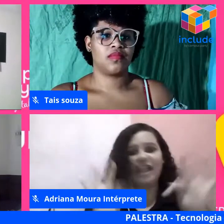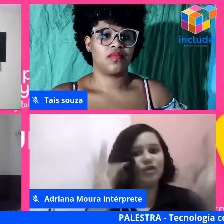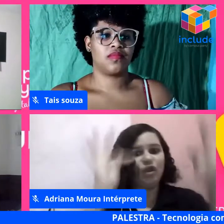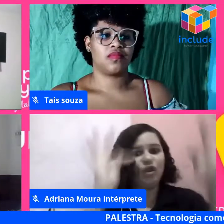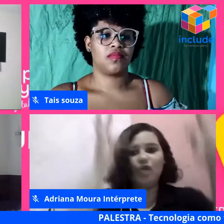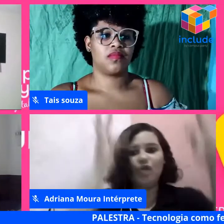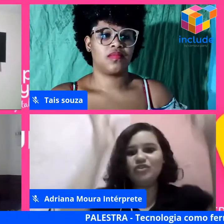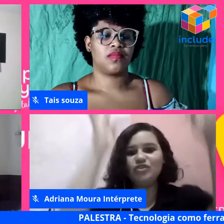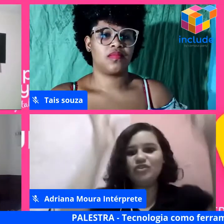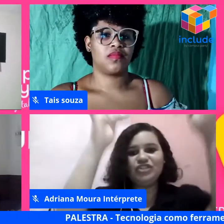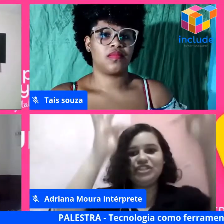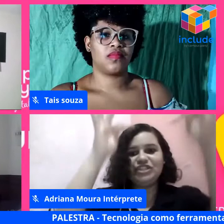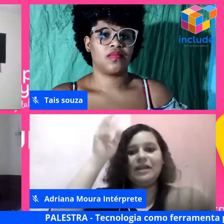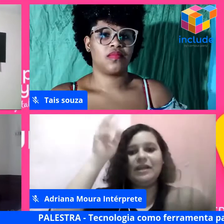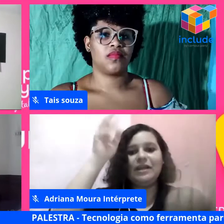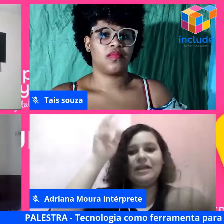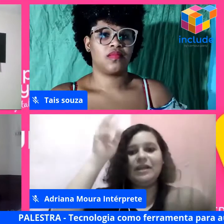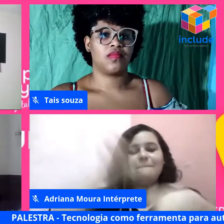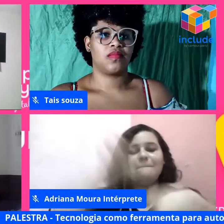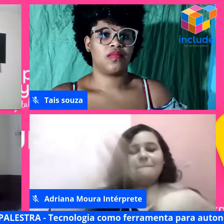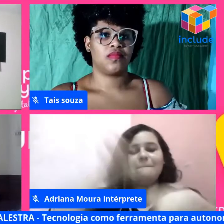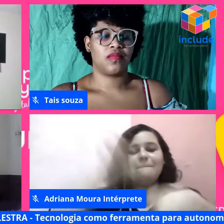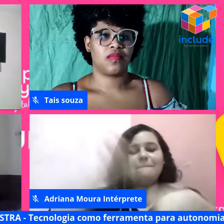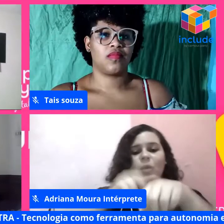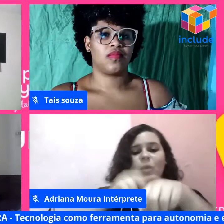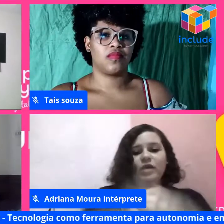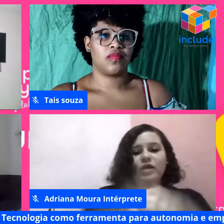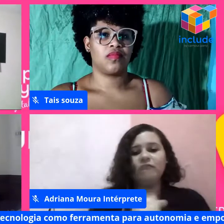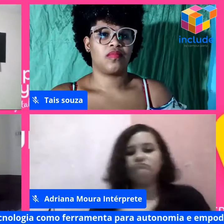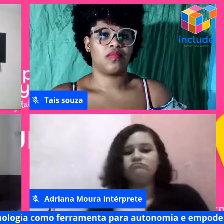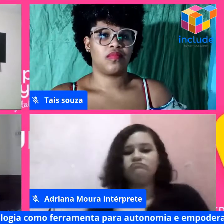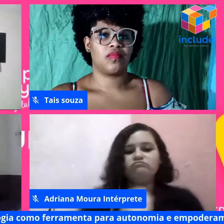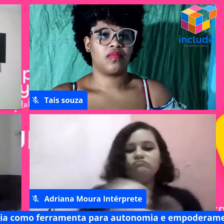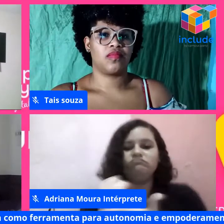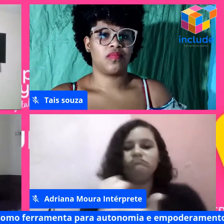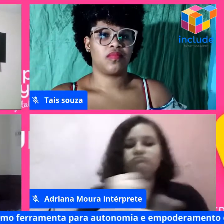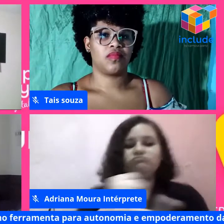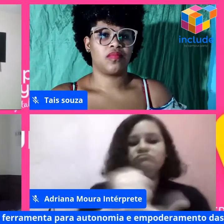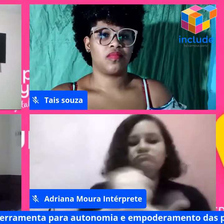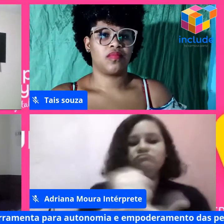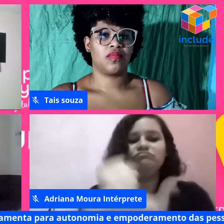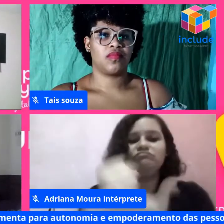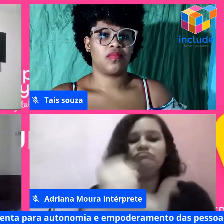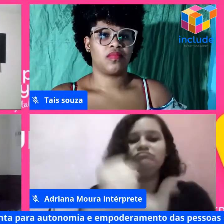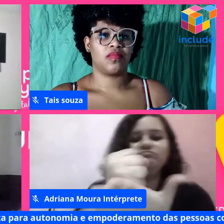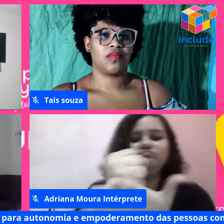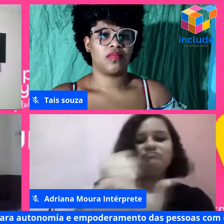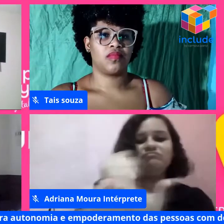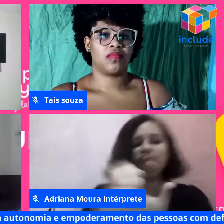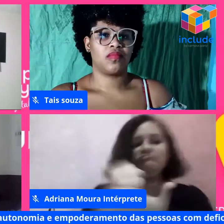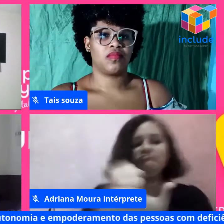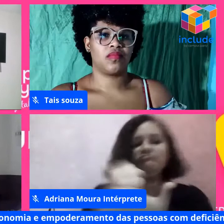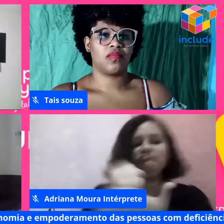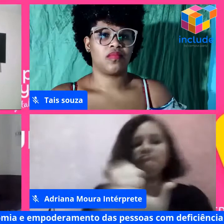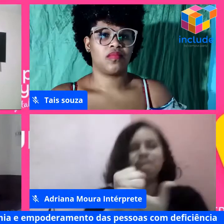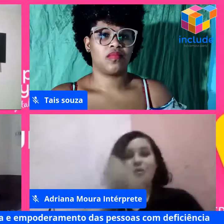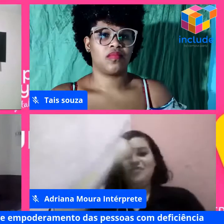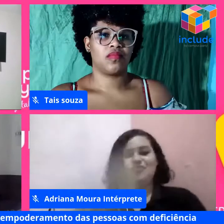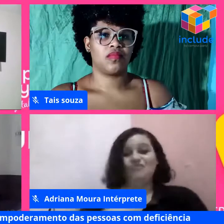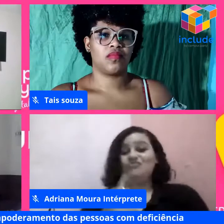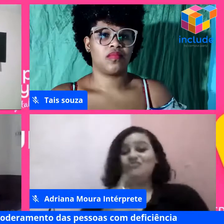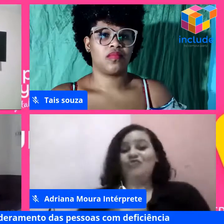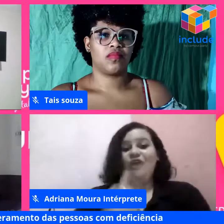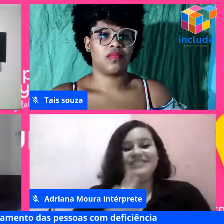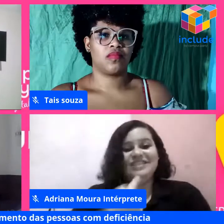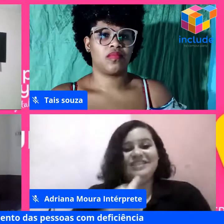tecnologia e que me permite fazer muitas coisas sozinho, mas que ainda assim custam caro. Então, a gente precisa